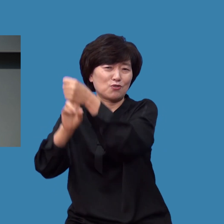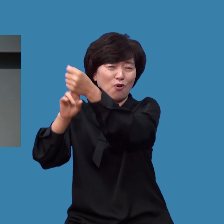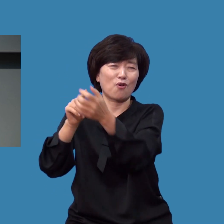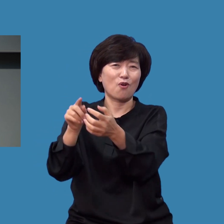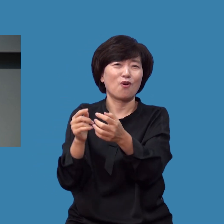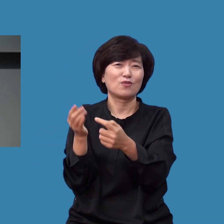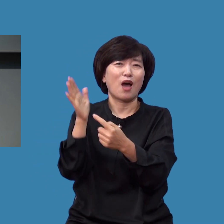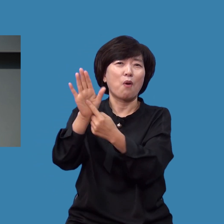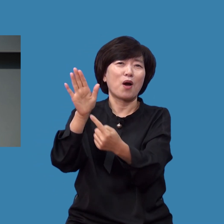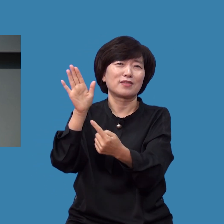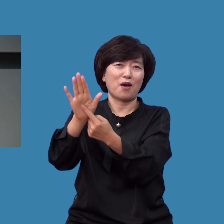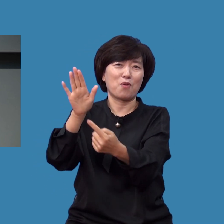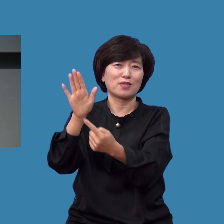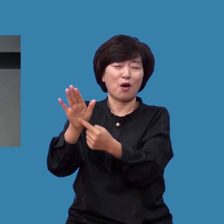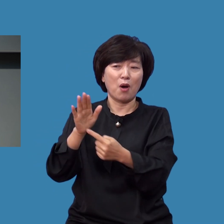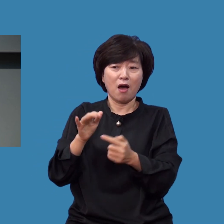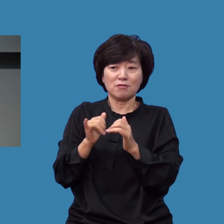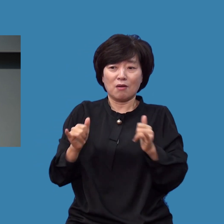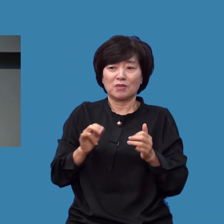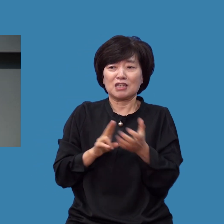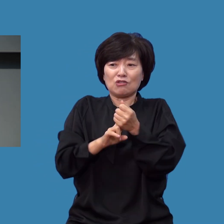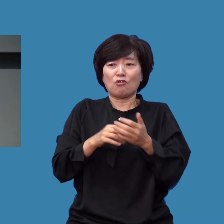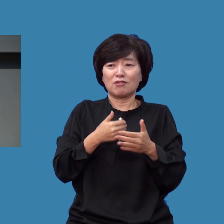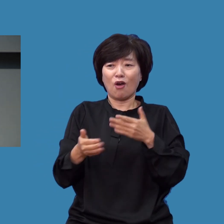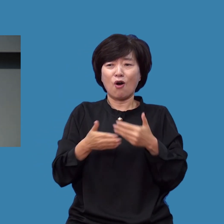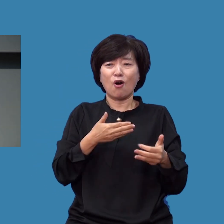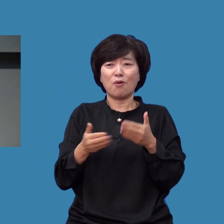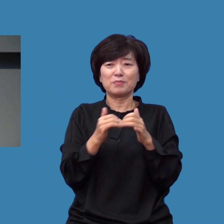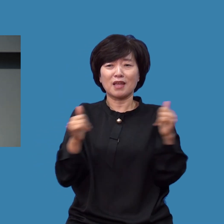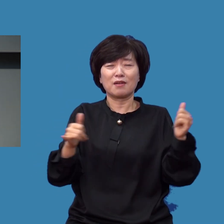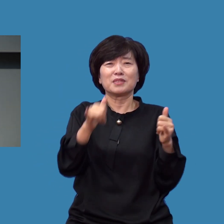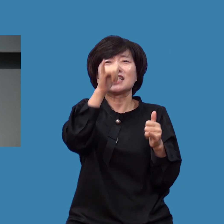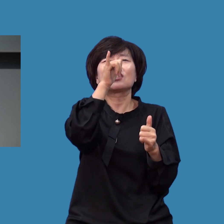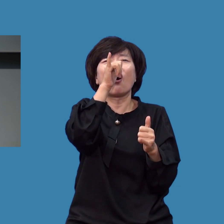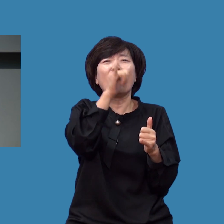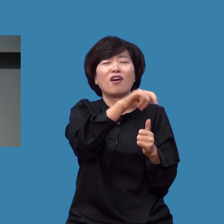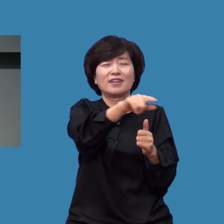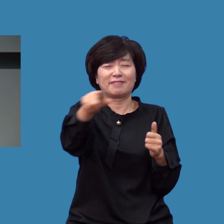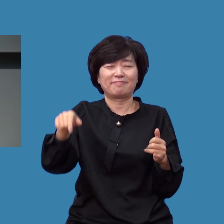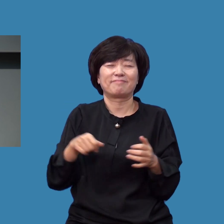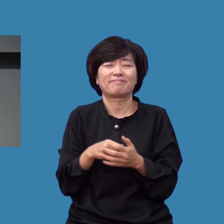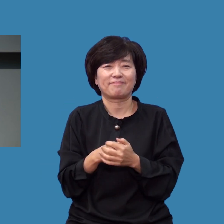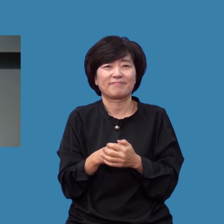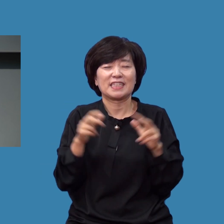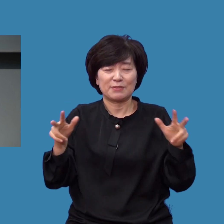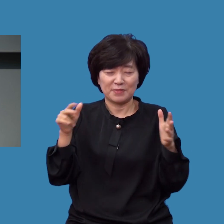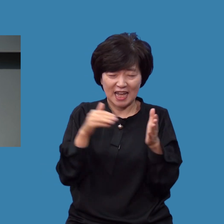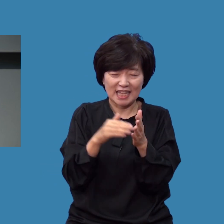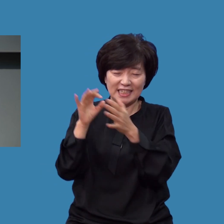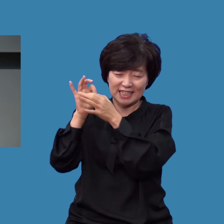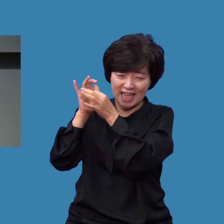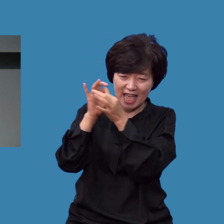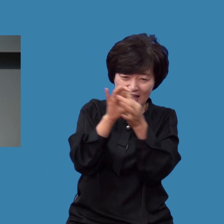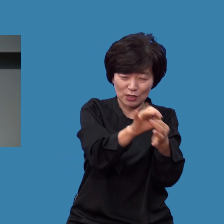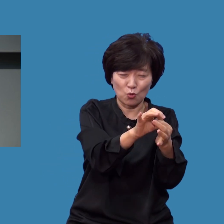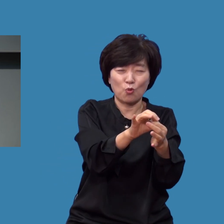계속 경험하는 사람들이 나타났다는 거야. 그래서 여러분 지금까지 유지되어지고 있는 줄 믿습니다.